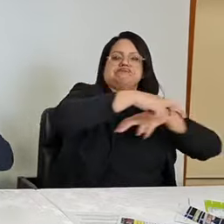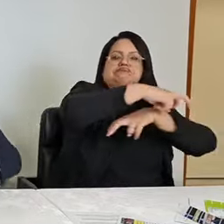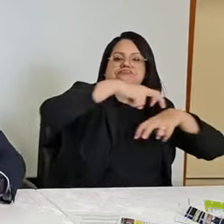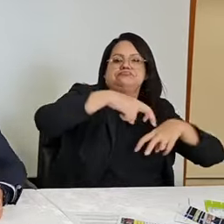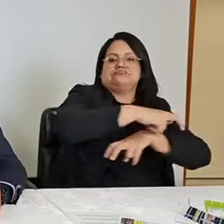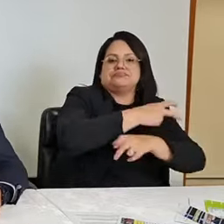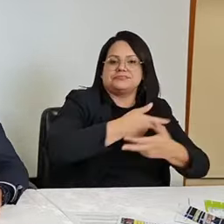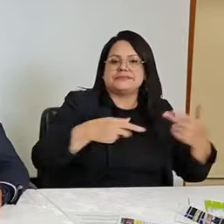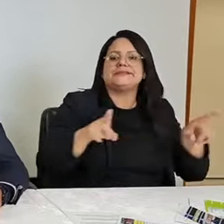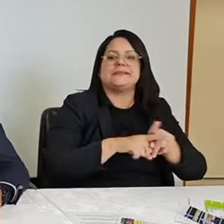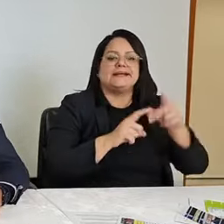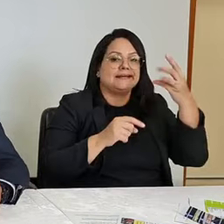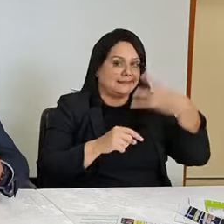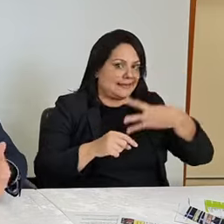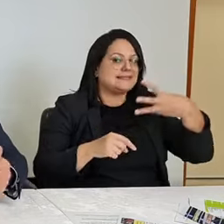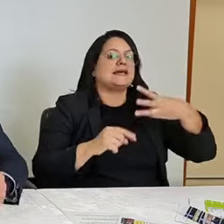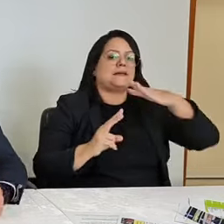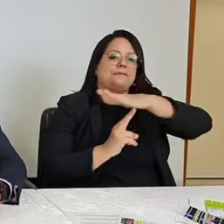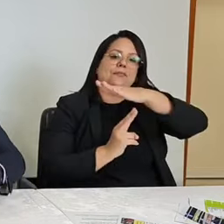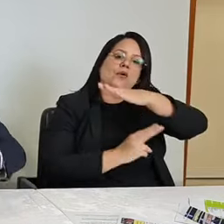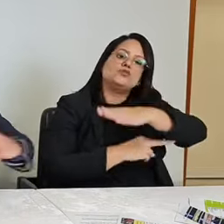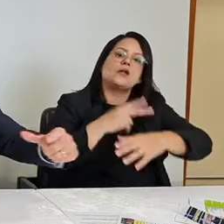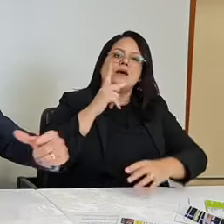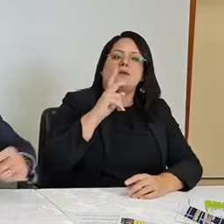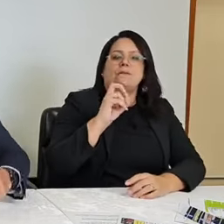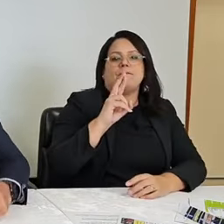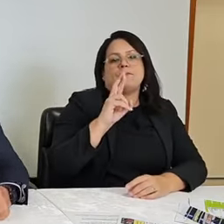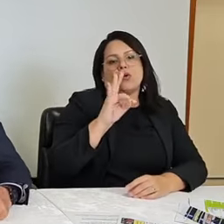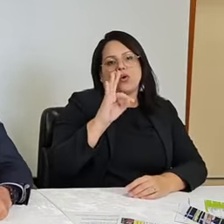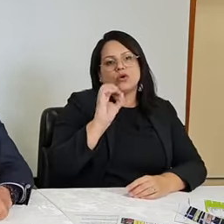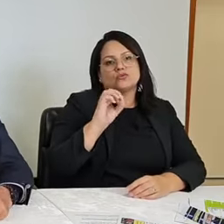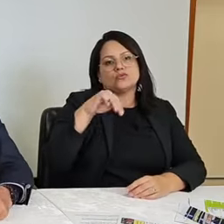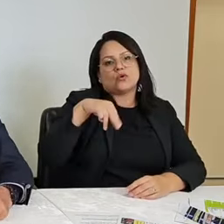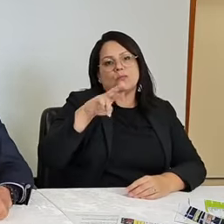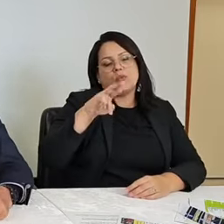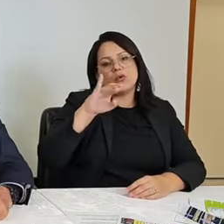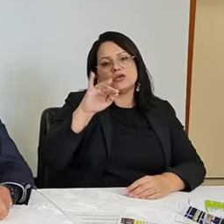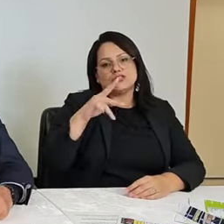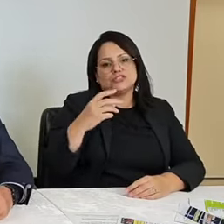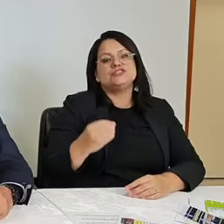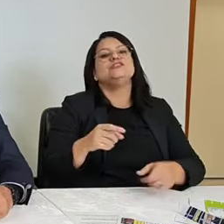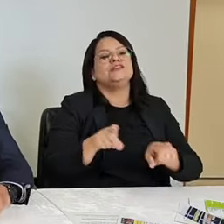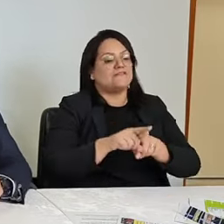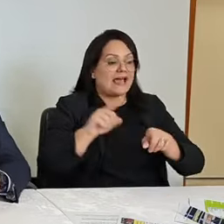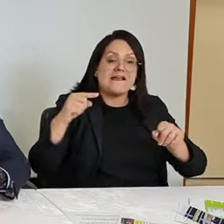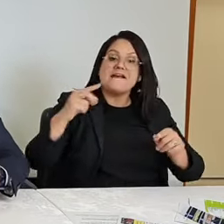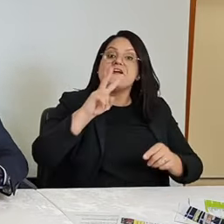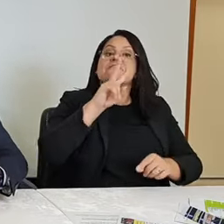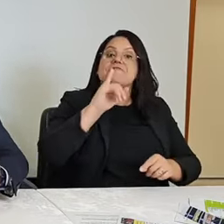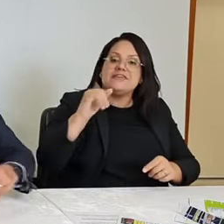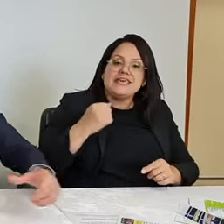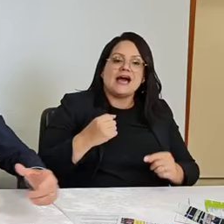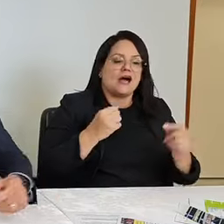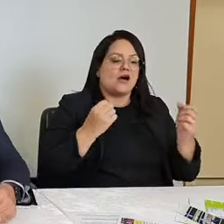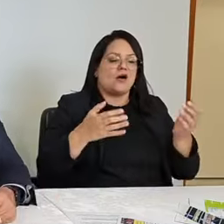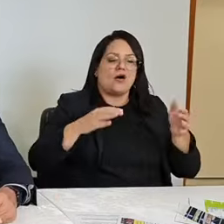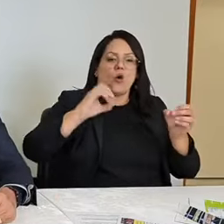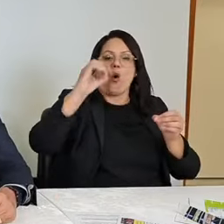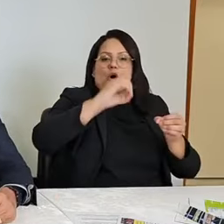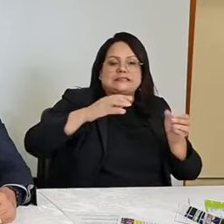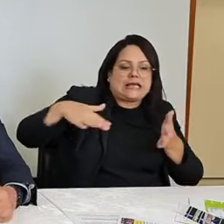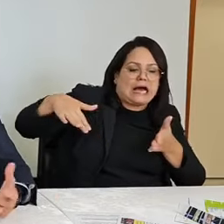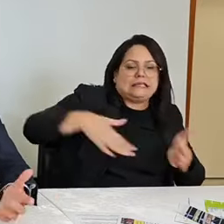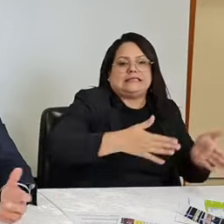de Porto Murtinho também, para o Paraguai, que vai fazer parte da Bioceânica. A extensão